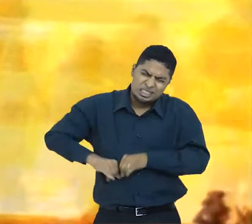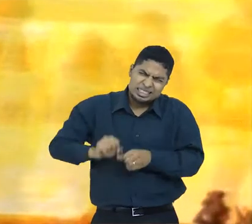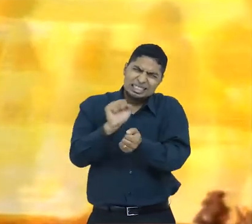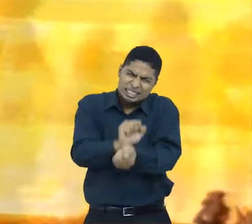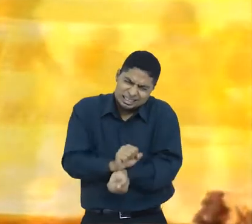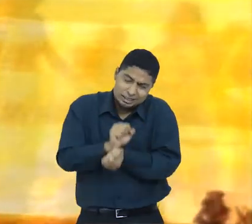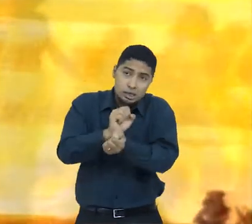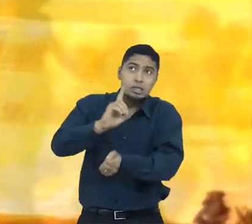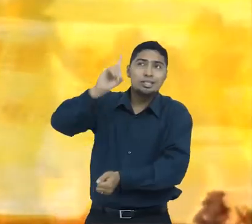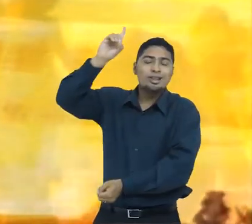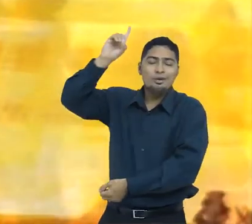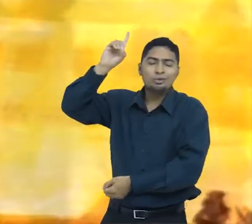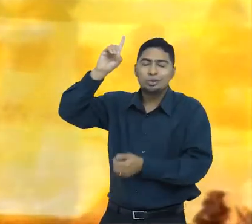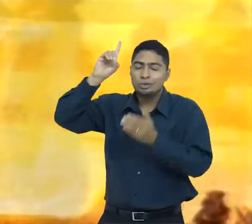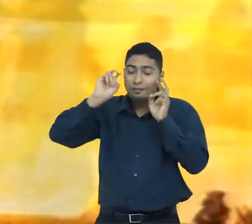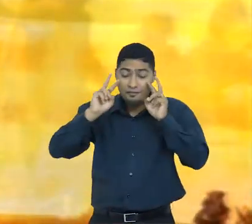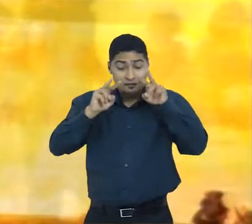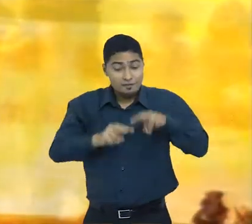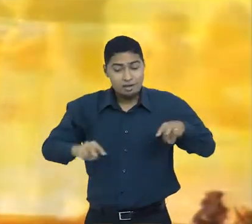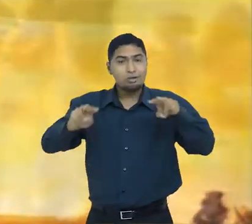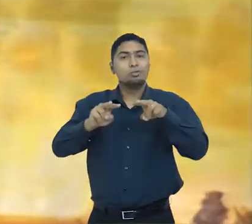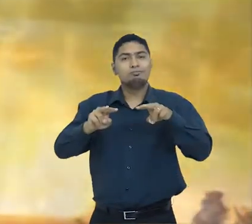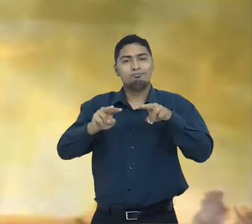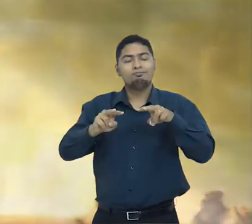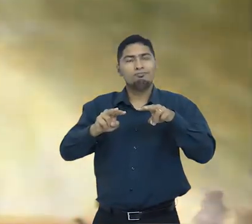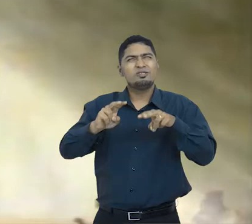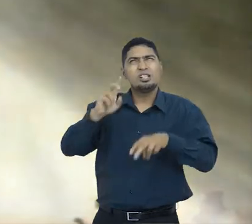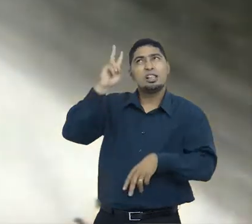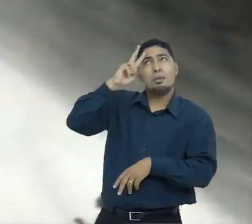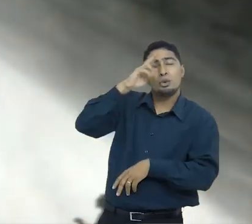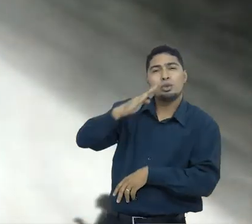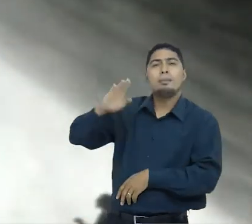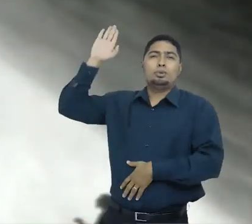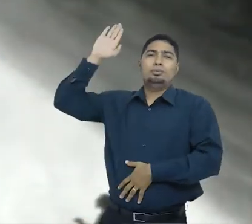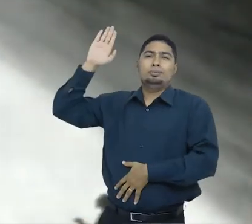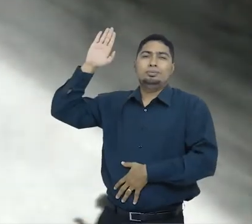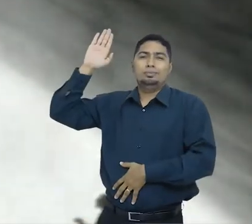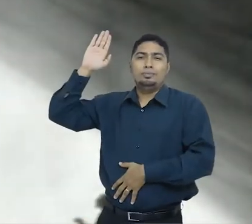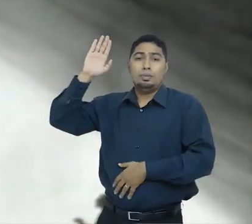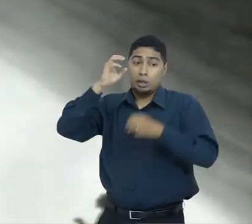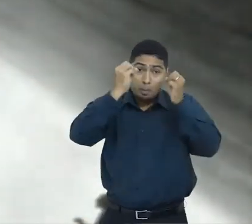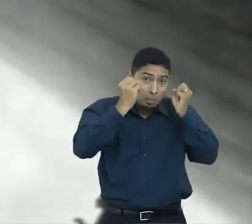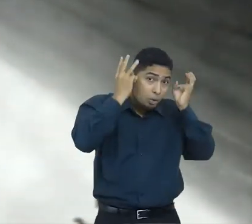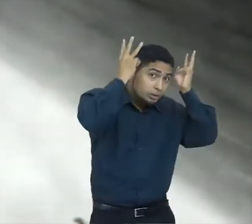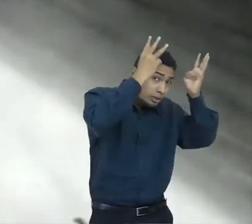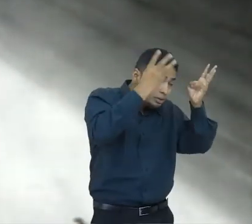o lamento deles e decidiu cumprir a promessa feita a Abraão, Isaque e Jacó. Moisés havia se